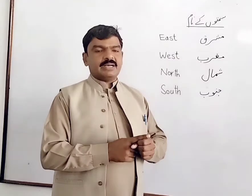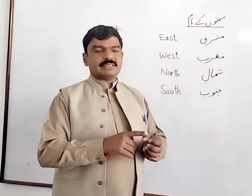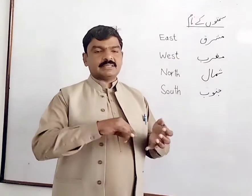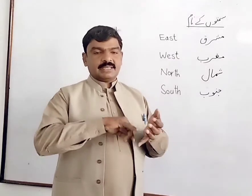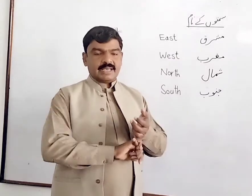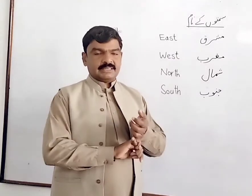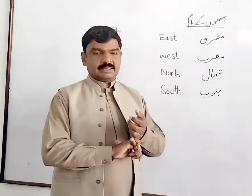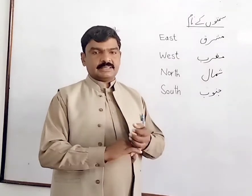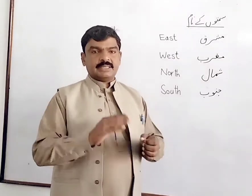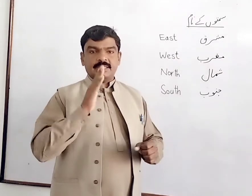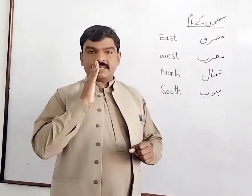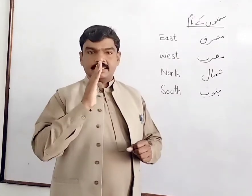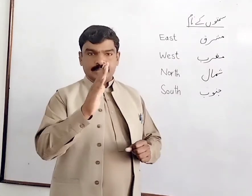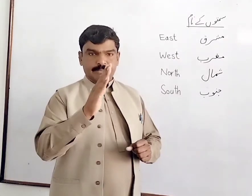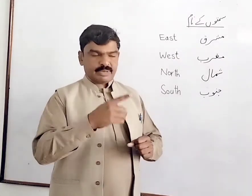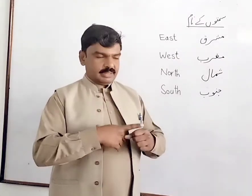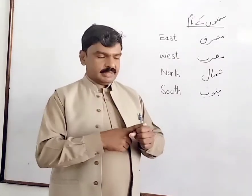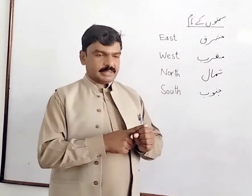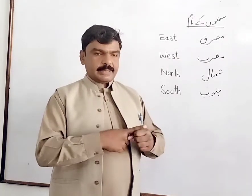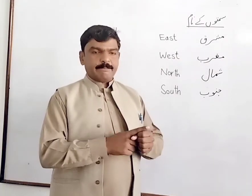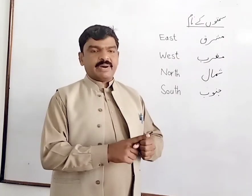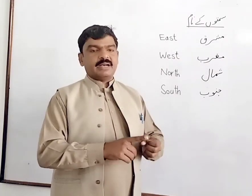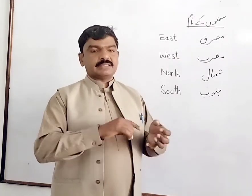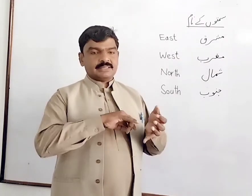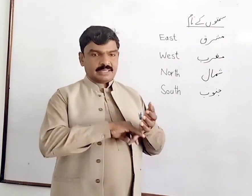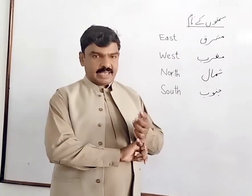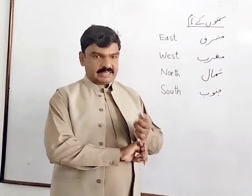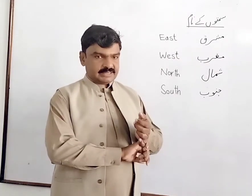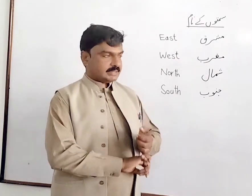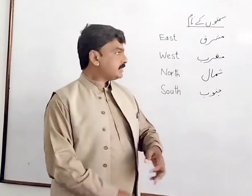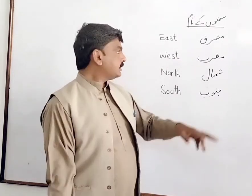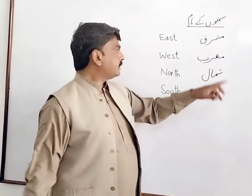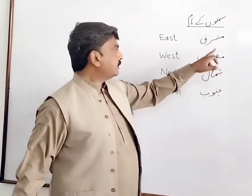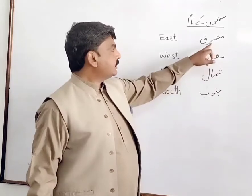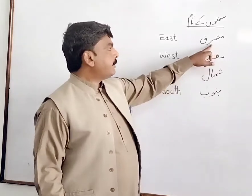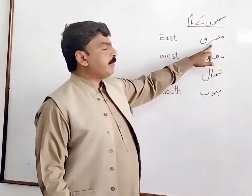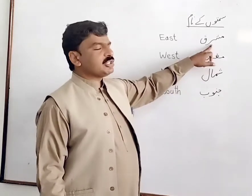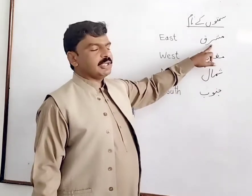कंपास, एस, सिमत, कंपास, एस। मशरक़,